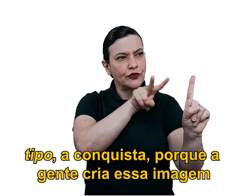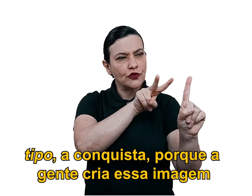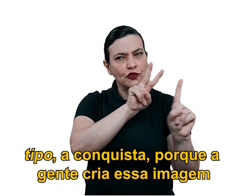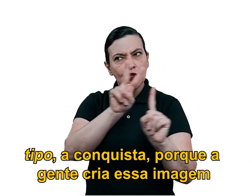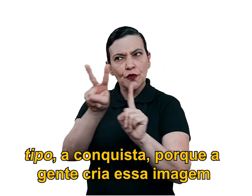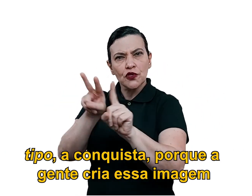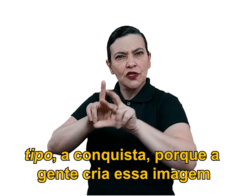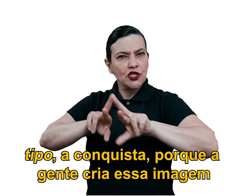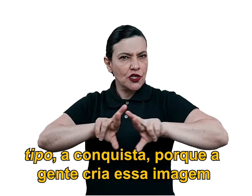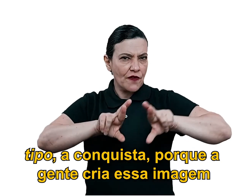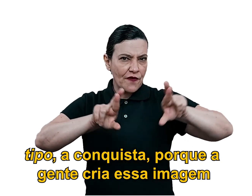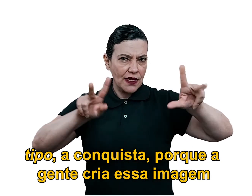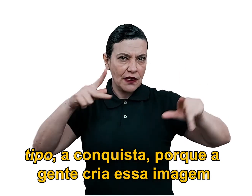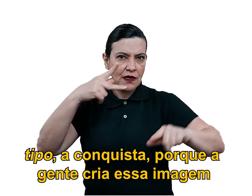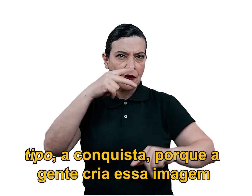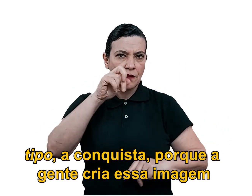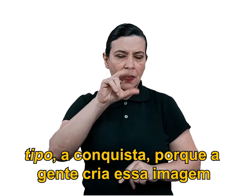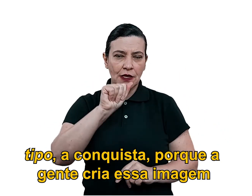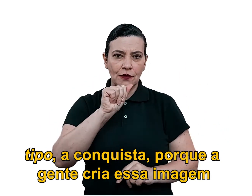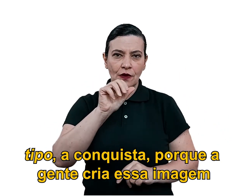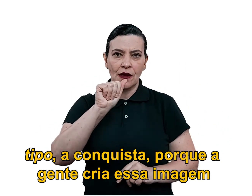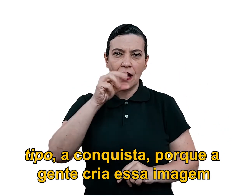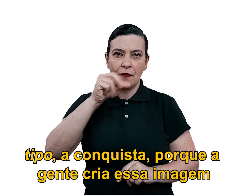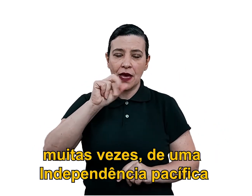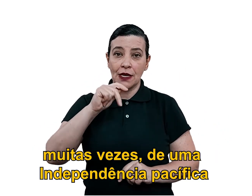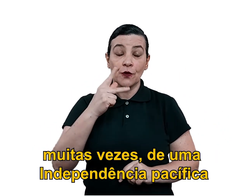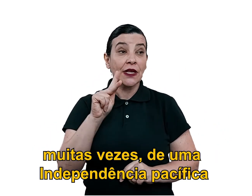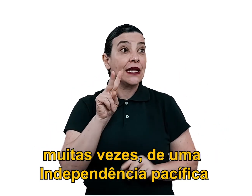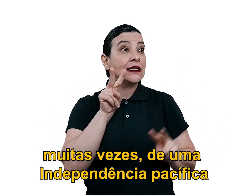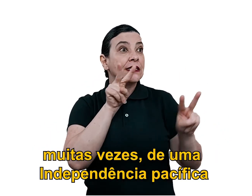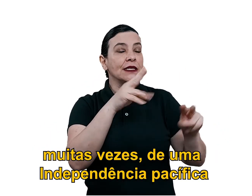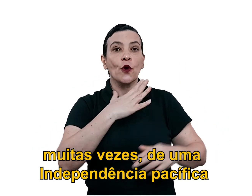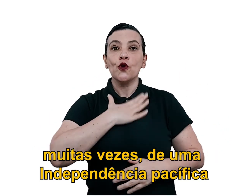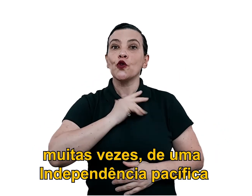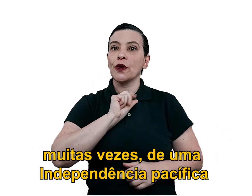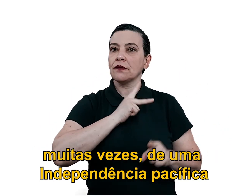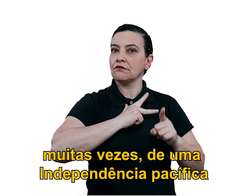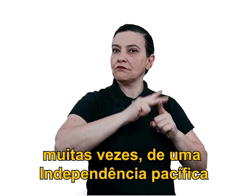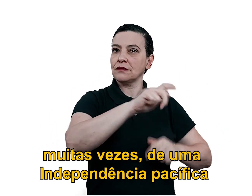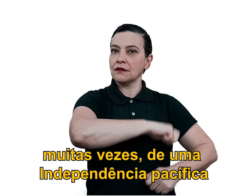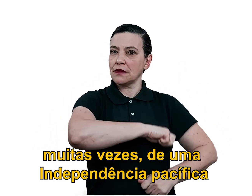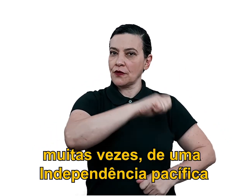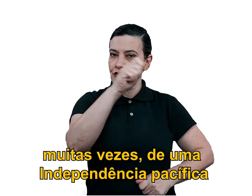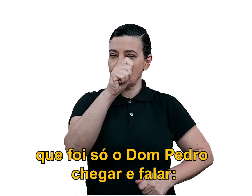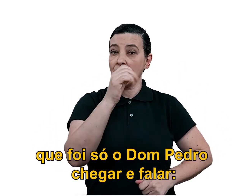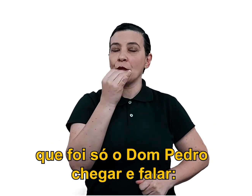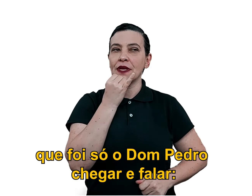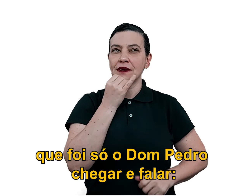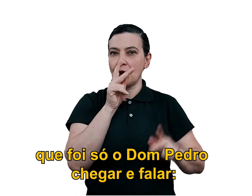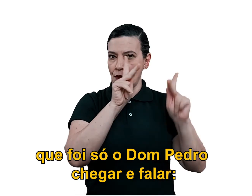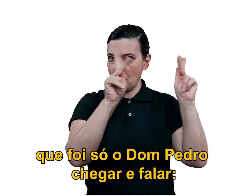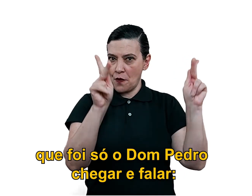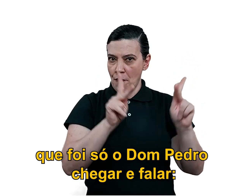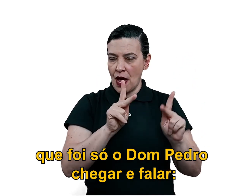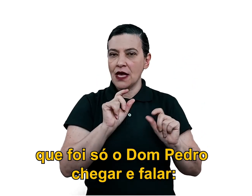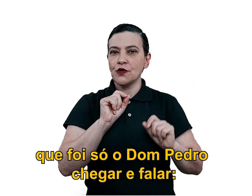Tipo, a conquista, porque a gente cria essa imagem muitas vezes de uma independência pacífica, que foi só o Dom Pedro chegar e